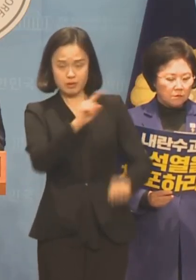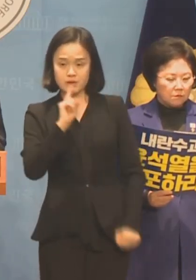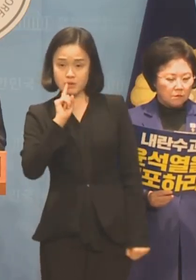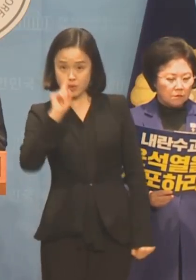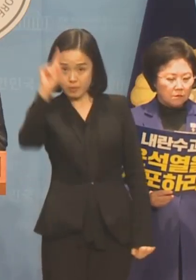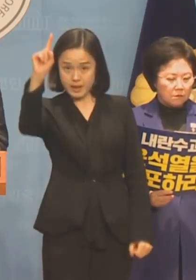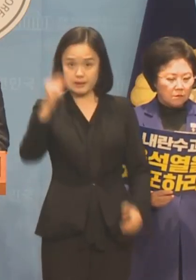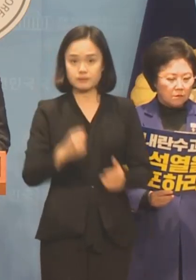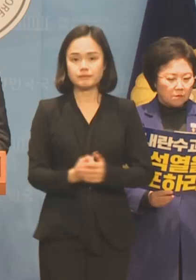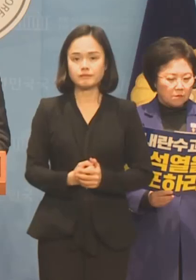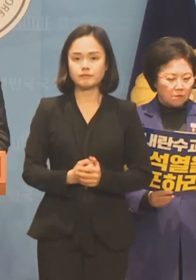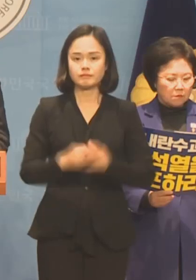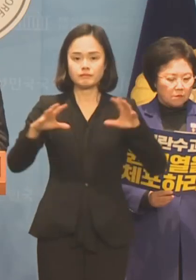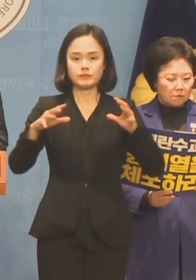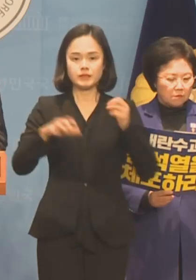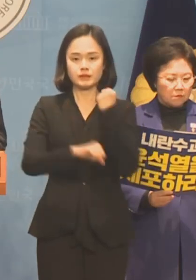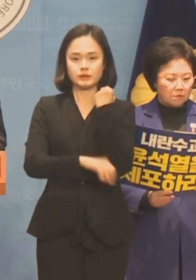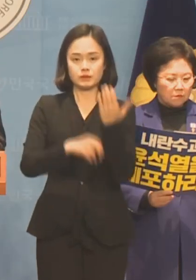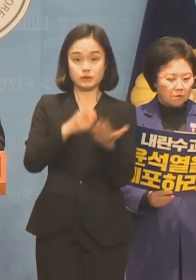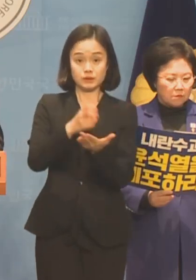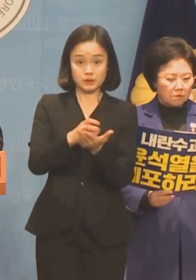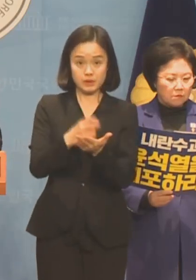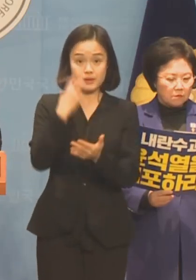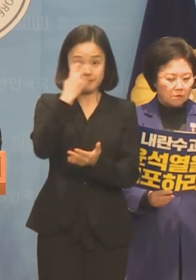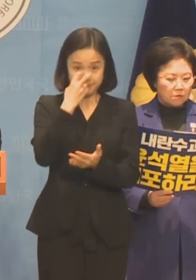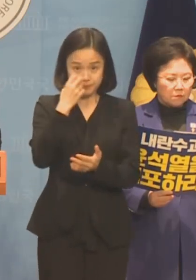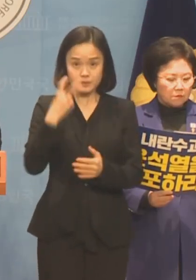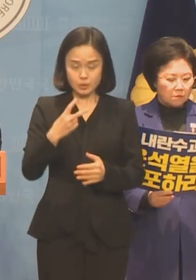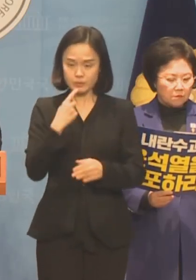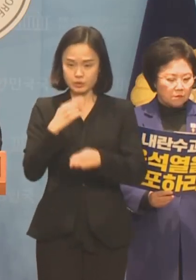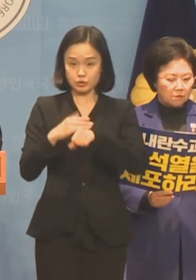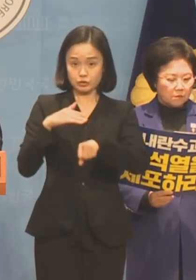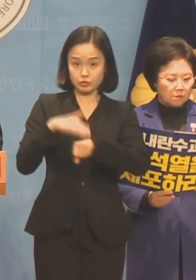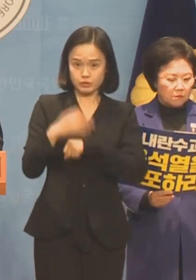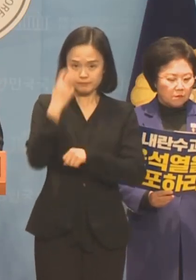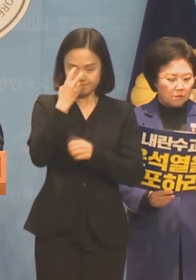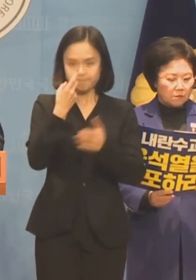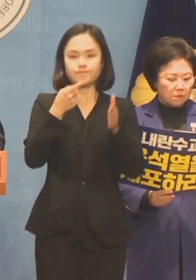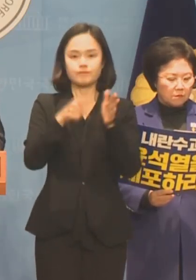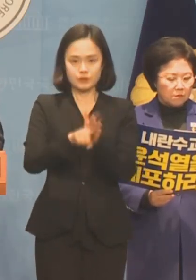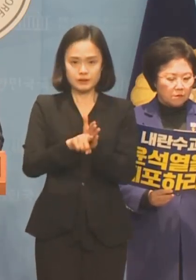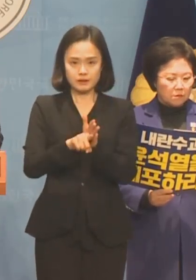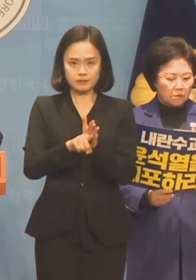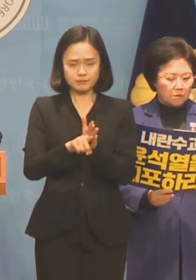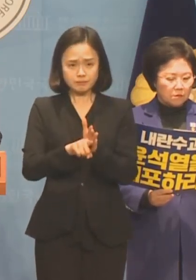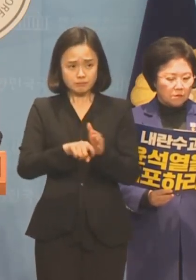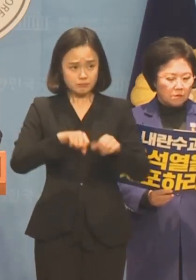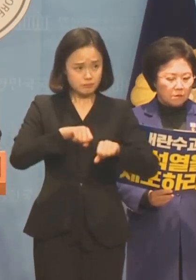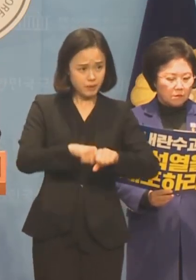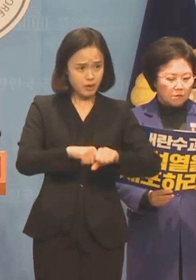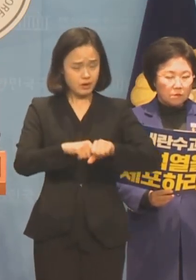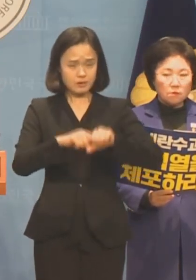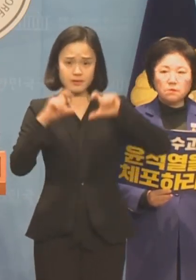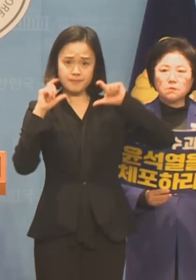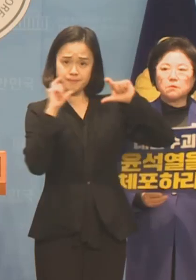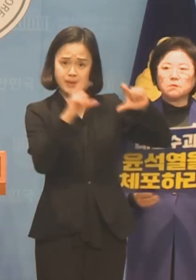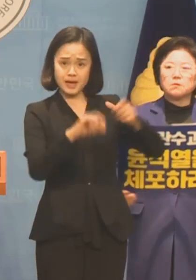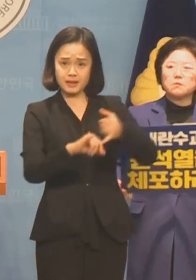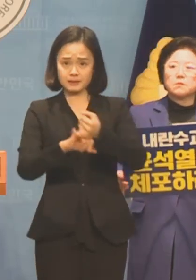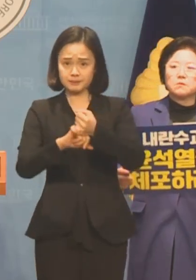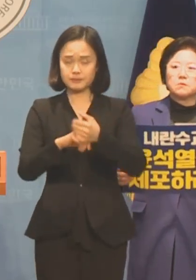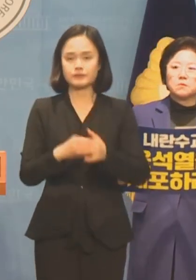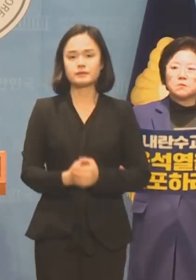위해 허위 조작 정보 유포자에 대해 끝까지 책임을 물을 것입니다. 현재 많은